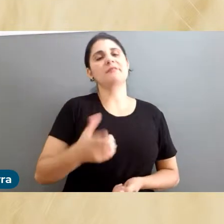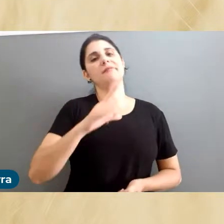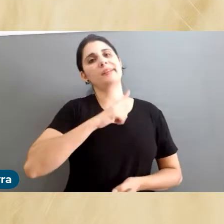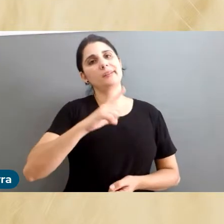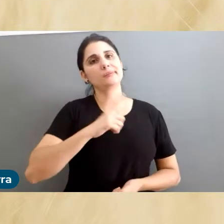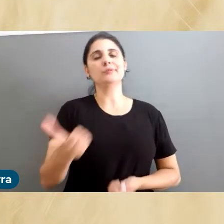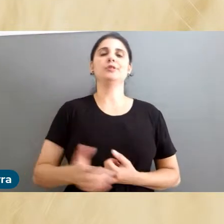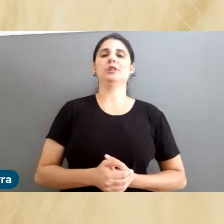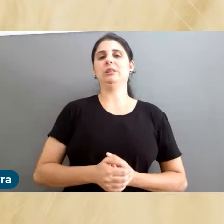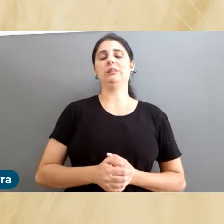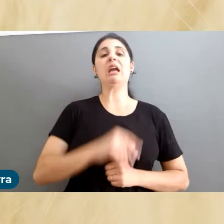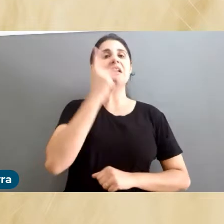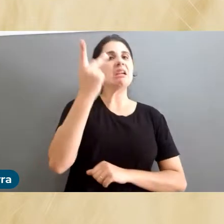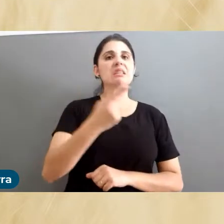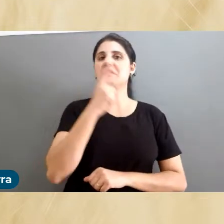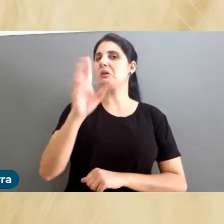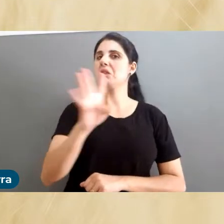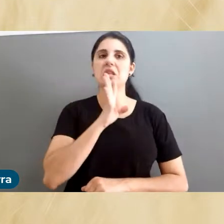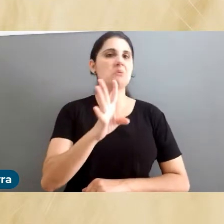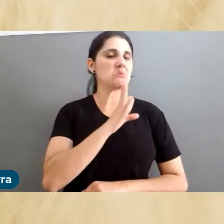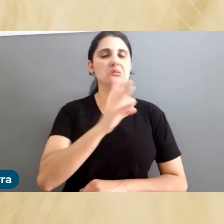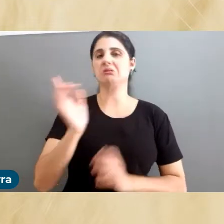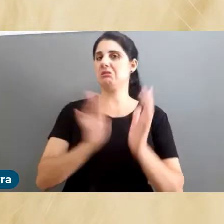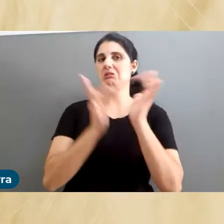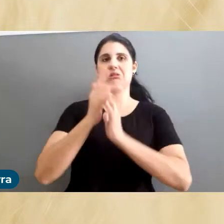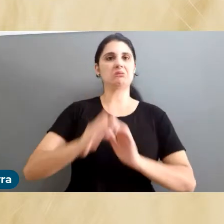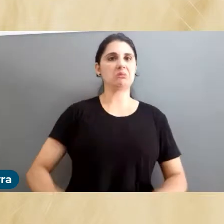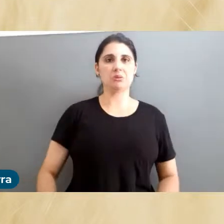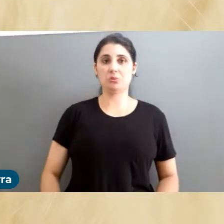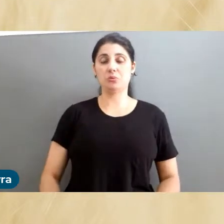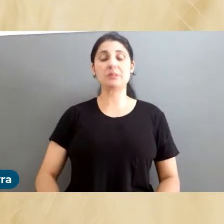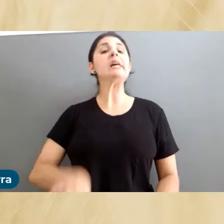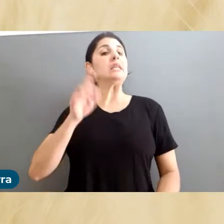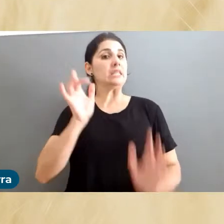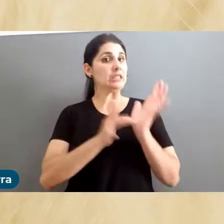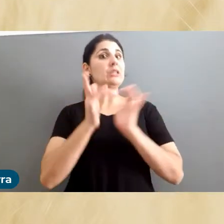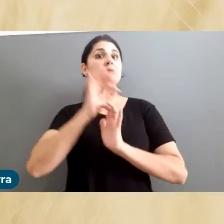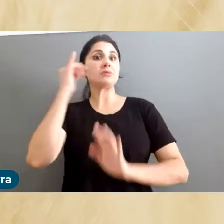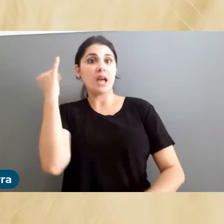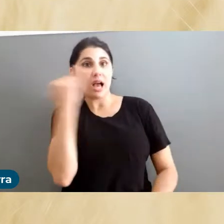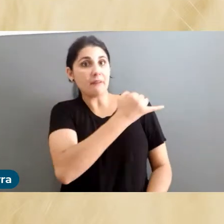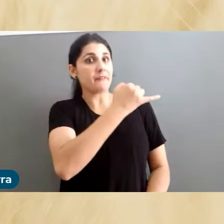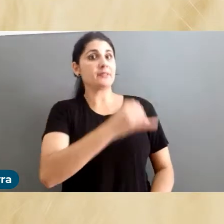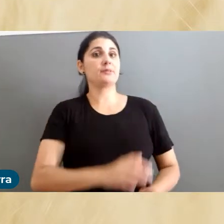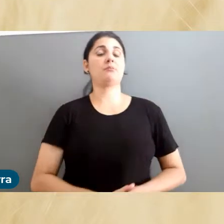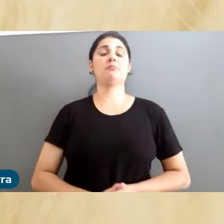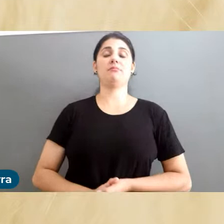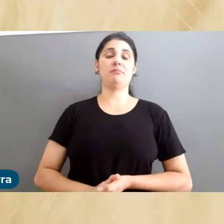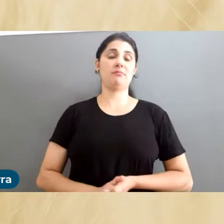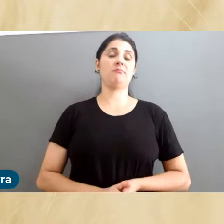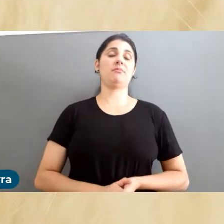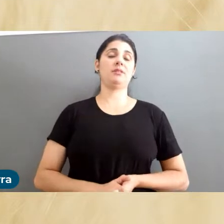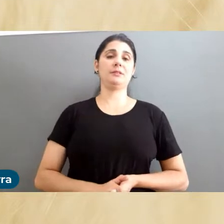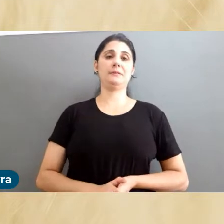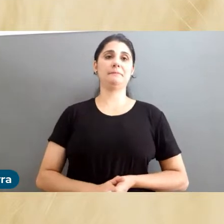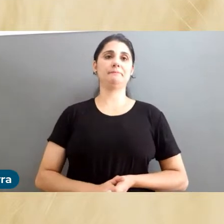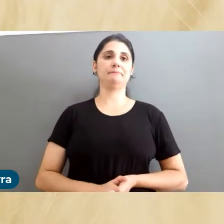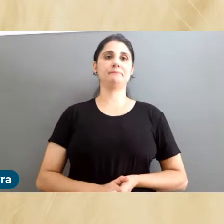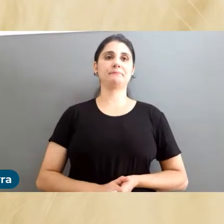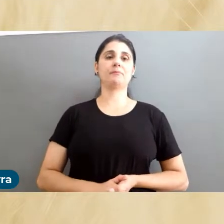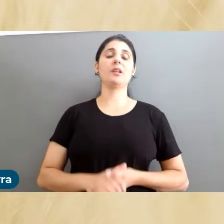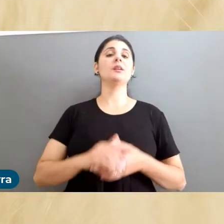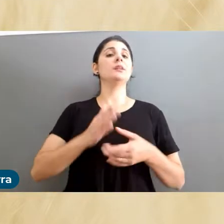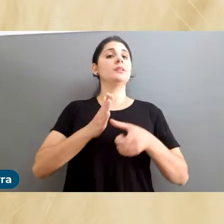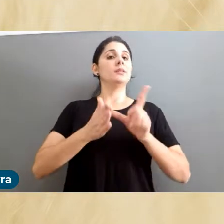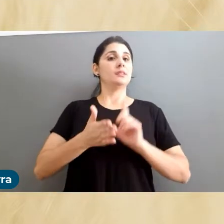alertado. Pedro, Pedro, antes que o galo cante, Pedro, tu me negarás 3 vezes. E antes